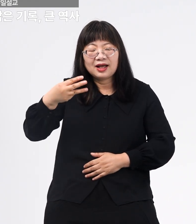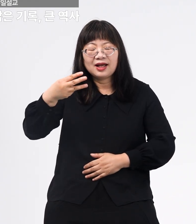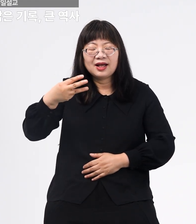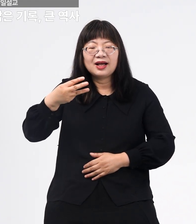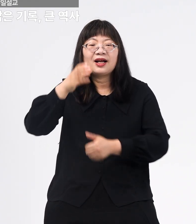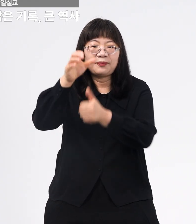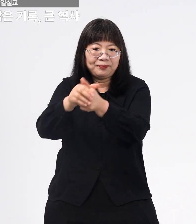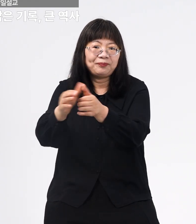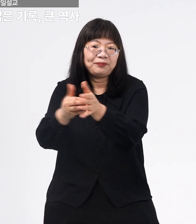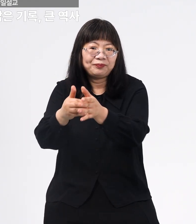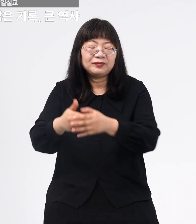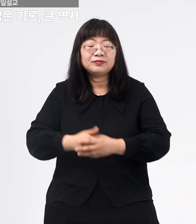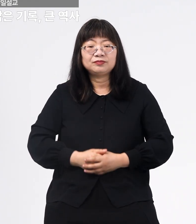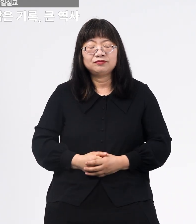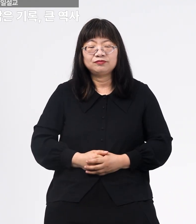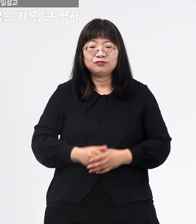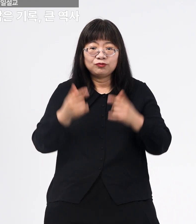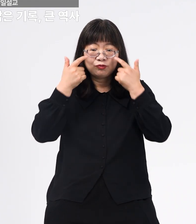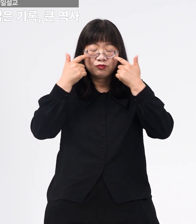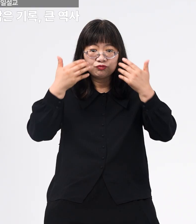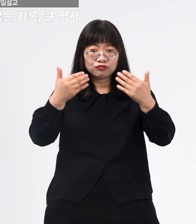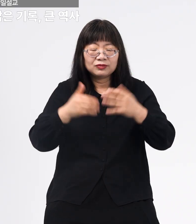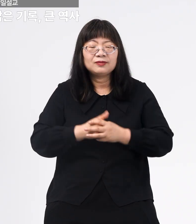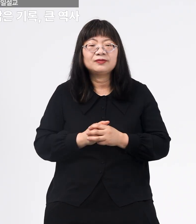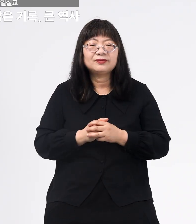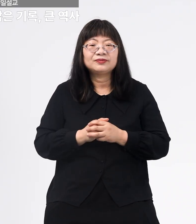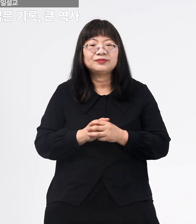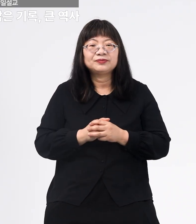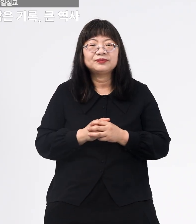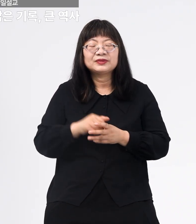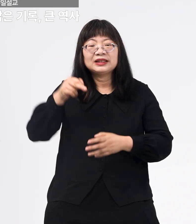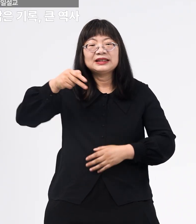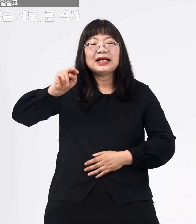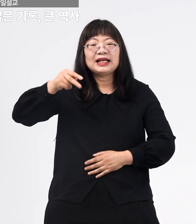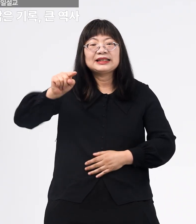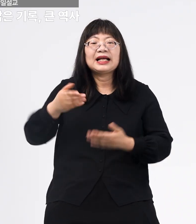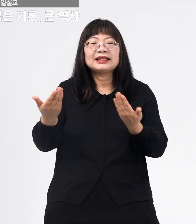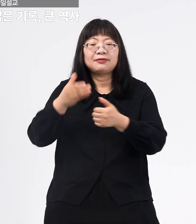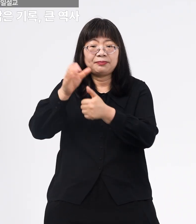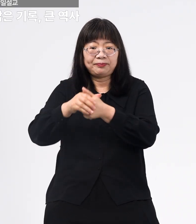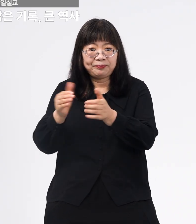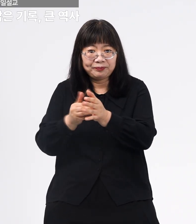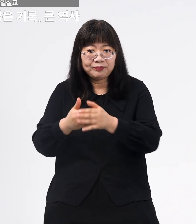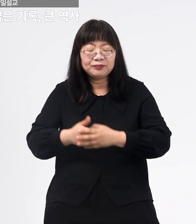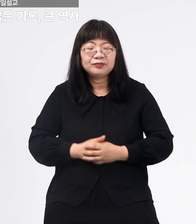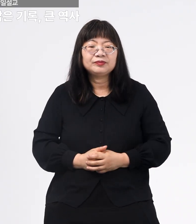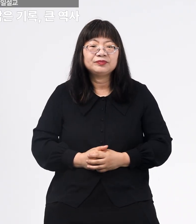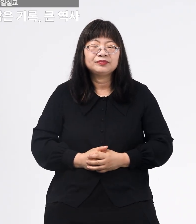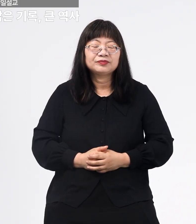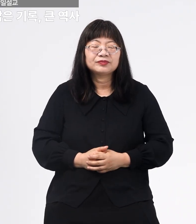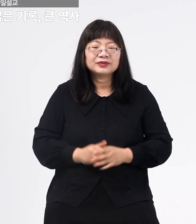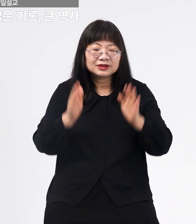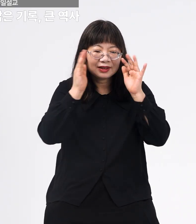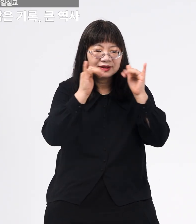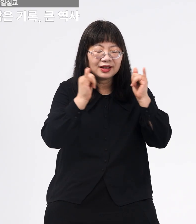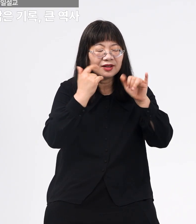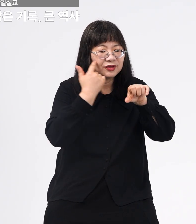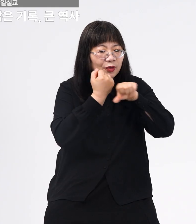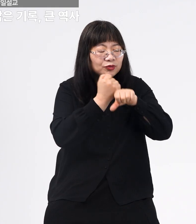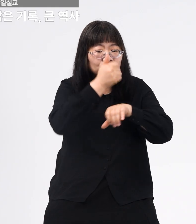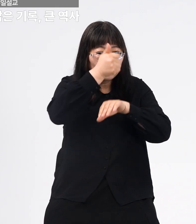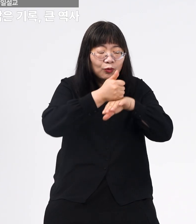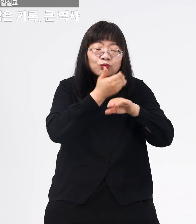구원자. 틀림없이 사사로 임명을 했습니다. 학자들의 연구나